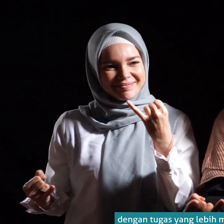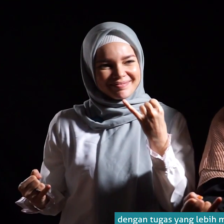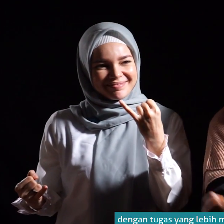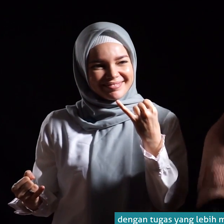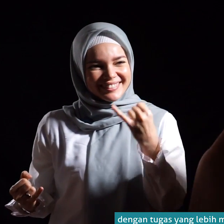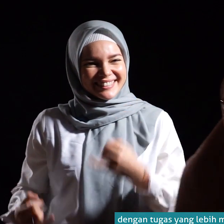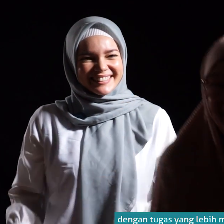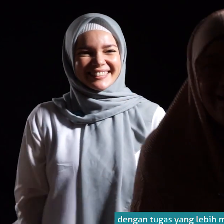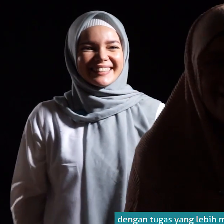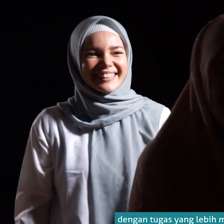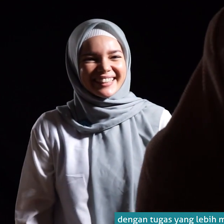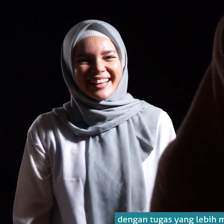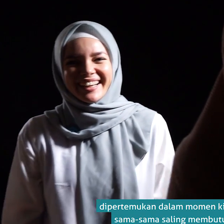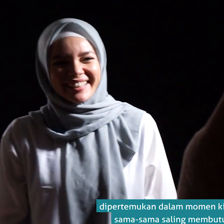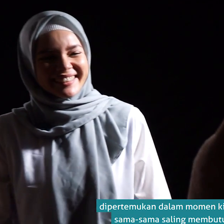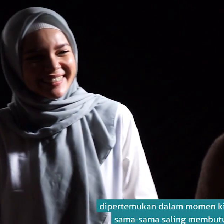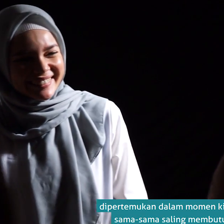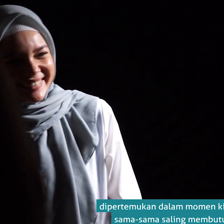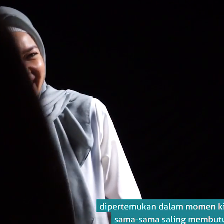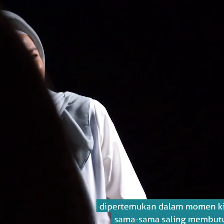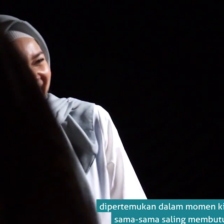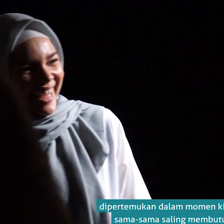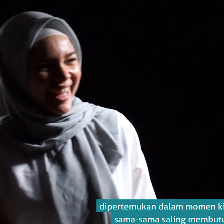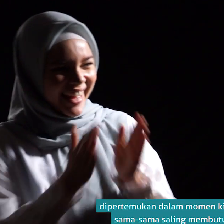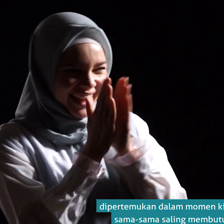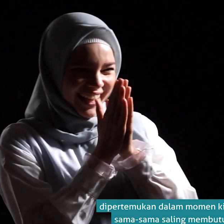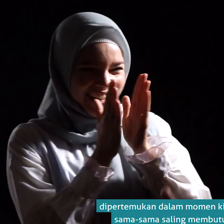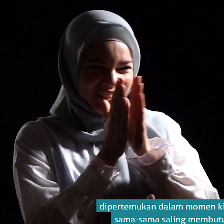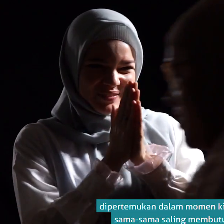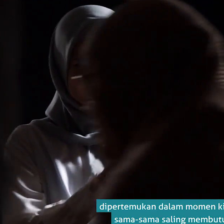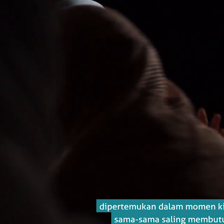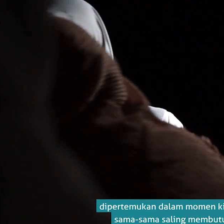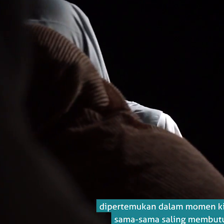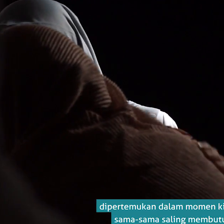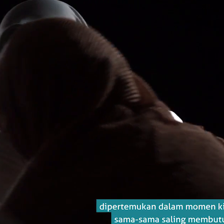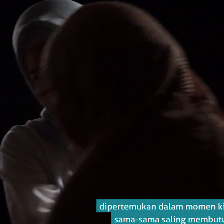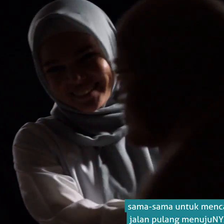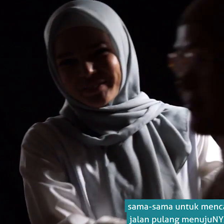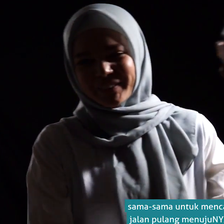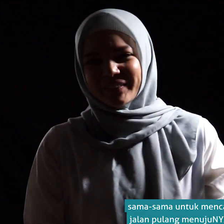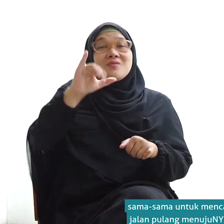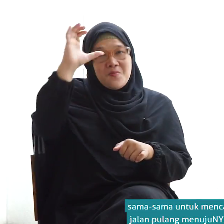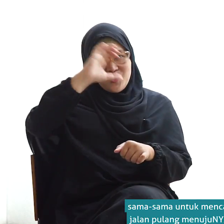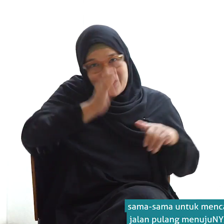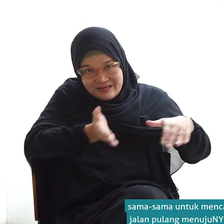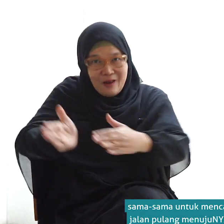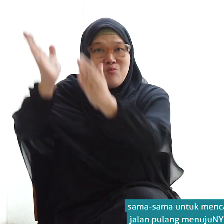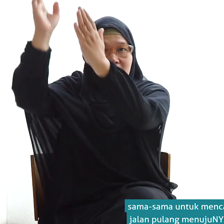Dengan tugas yang lebih mulia. Temukan dalam momen kita semua sama-sama saling membutuhkan. Sama-sama untuk mencari jalan